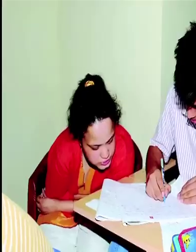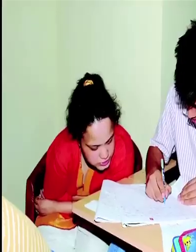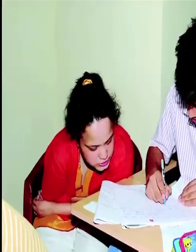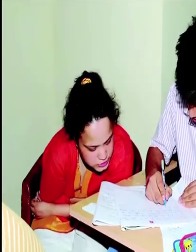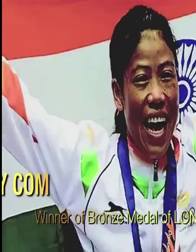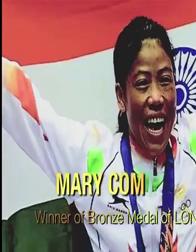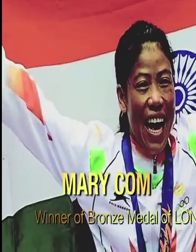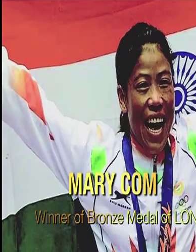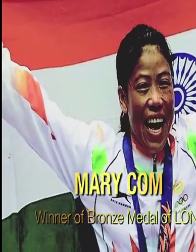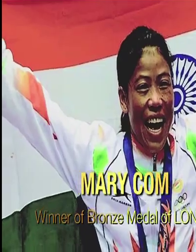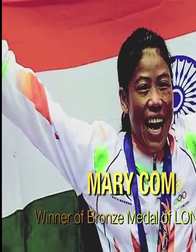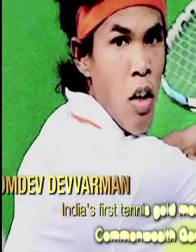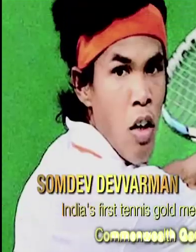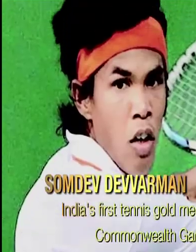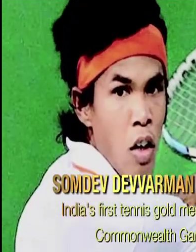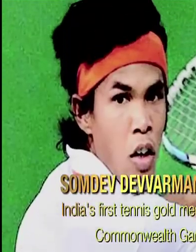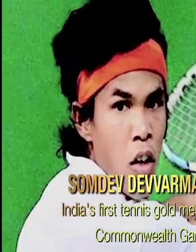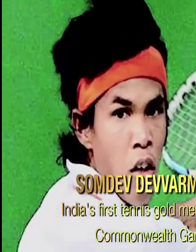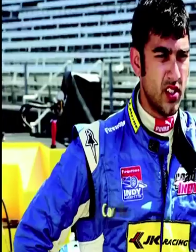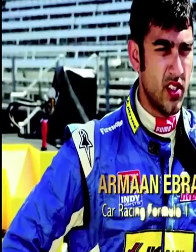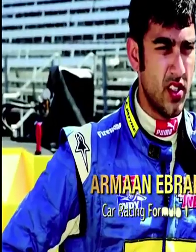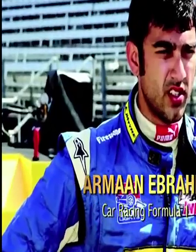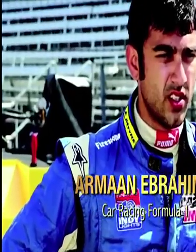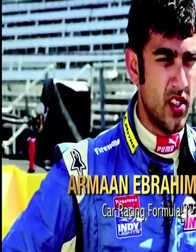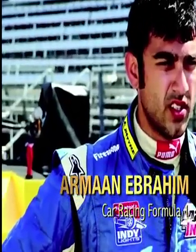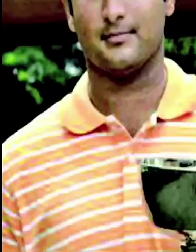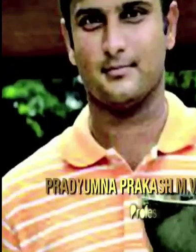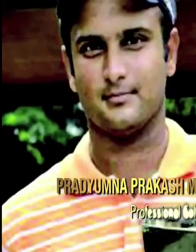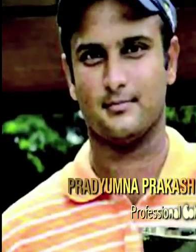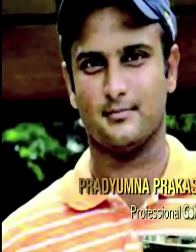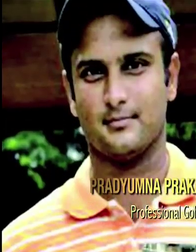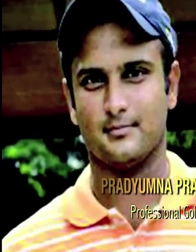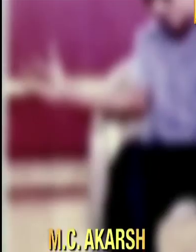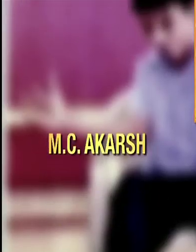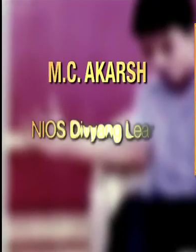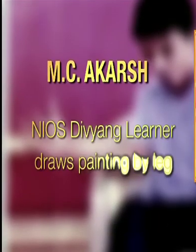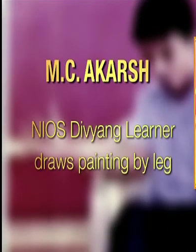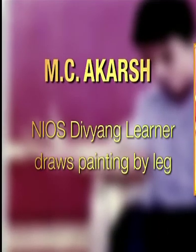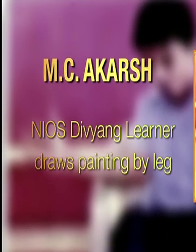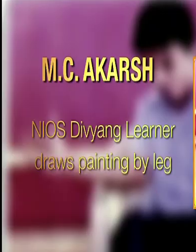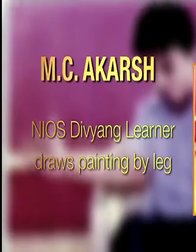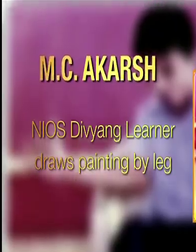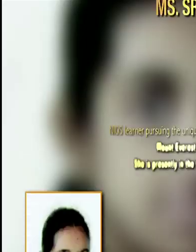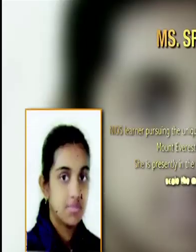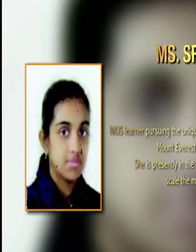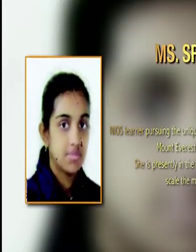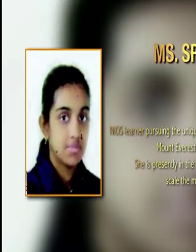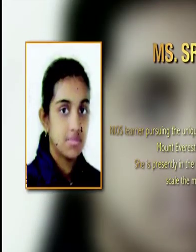बढ़ने का। NIOS से पढ़ने वाले इन युवाओं ने किया है संस्थान को गौरवान्वित। दिव्यांगों ने बन के दिखाया है सबल और